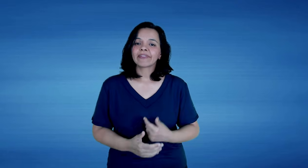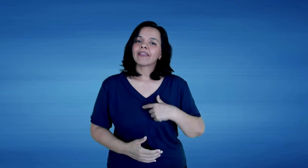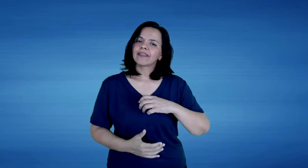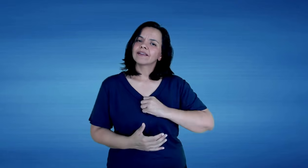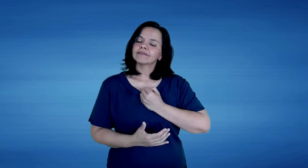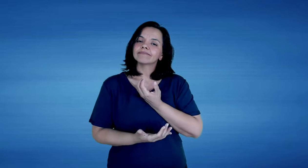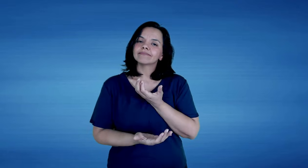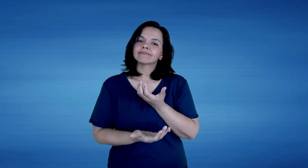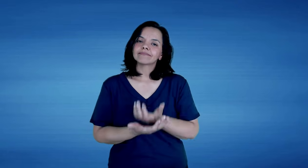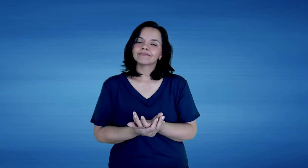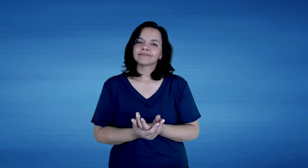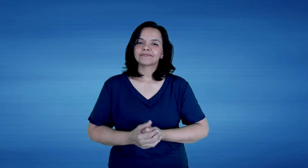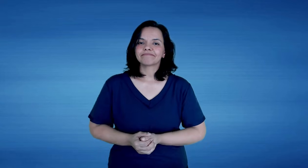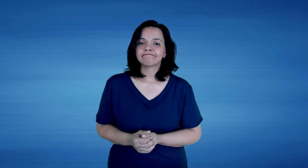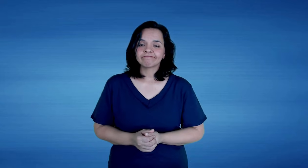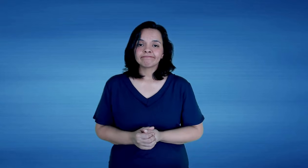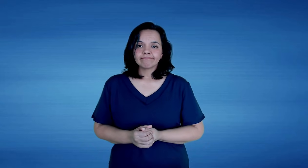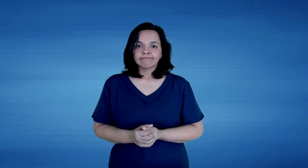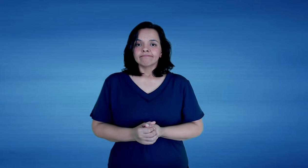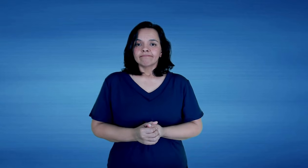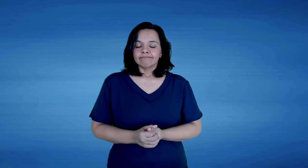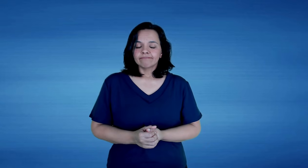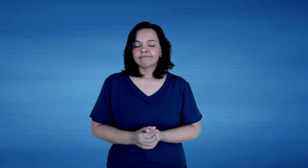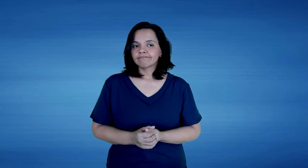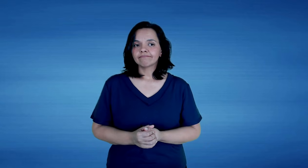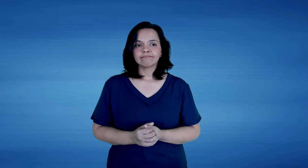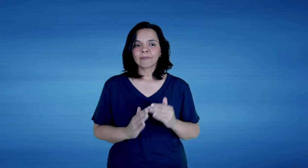esse livre-arbítrio dentro do plano de salvação.